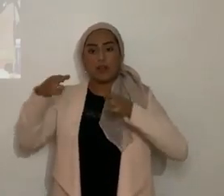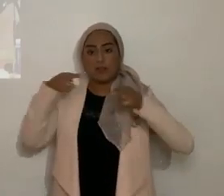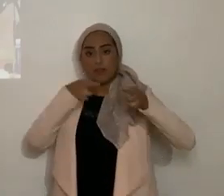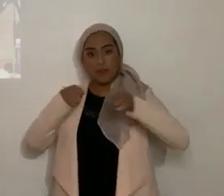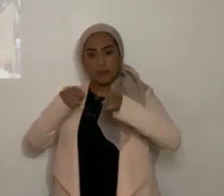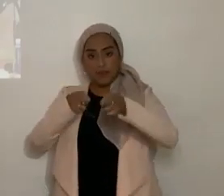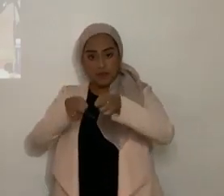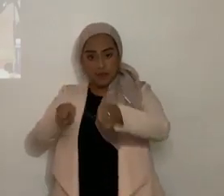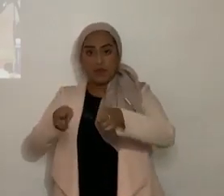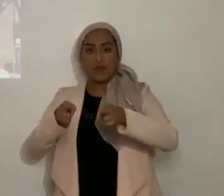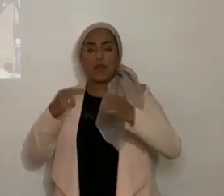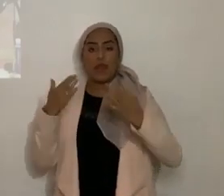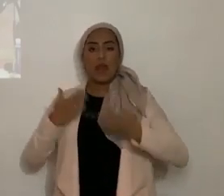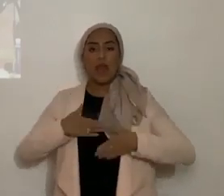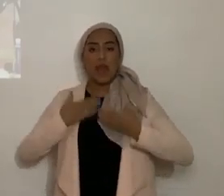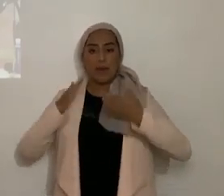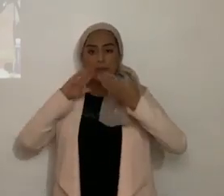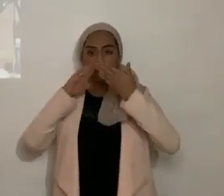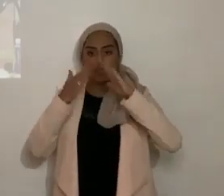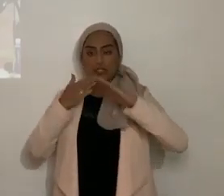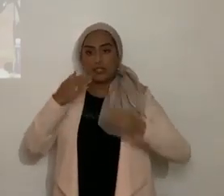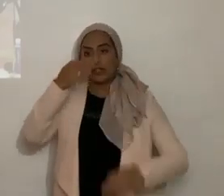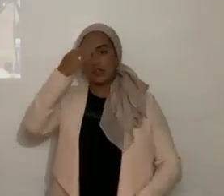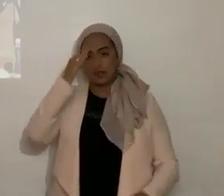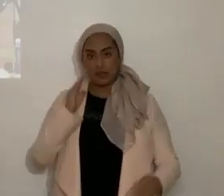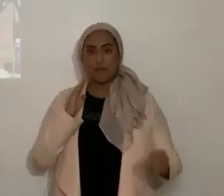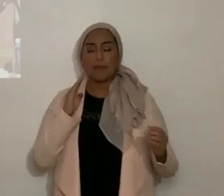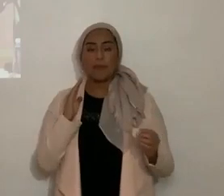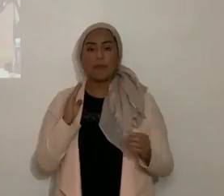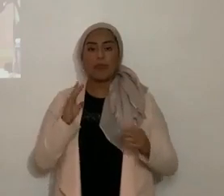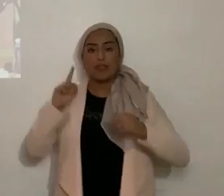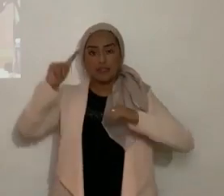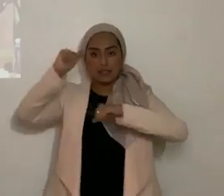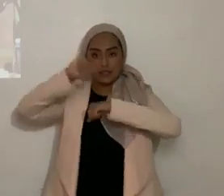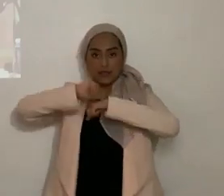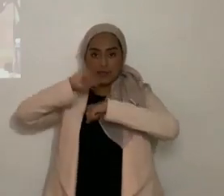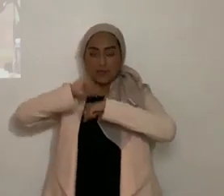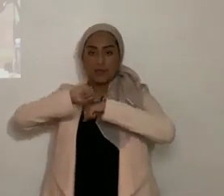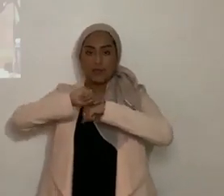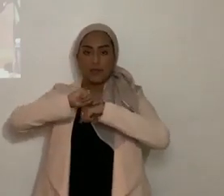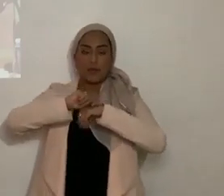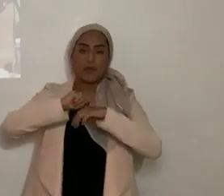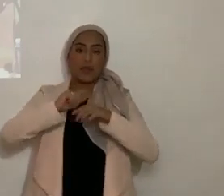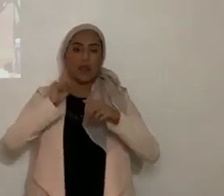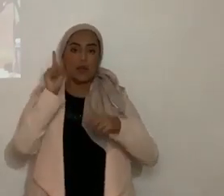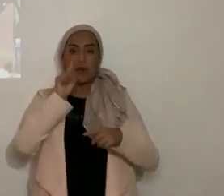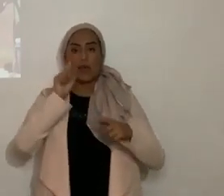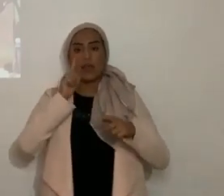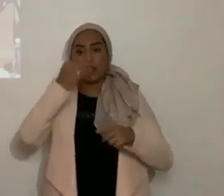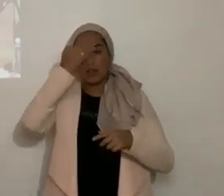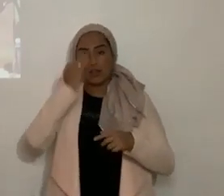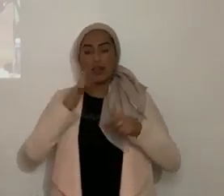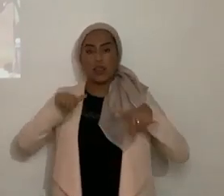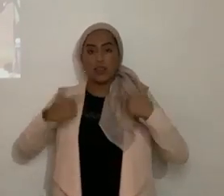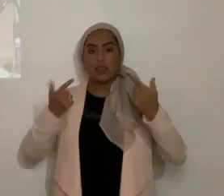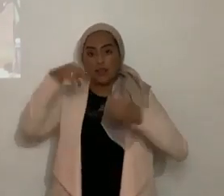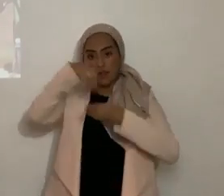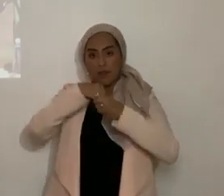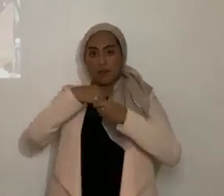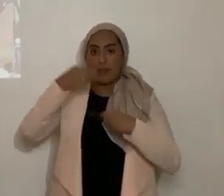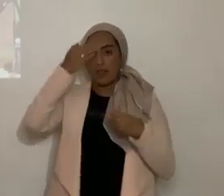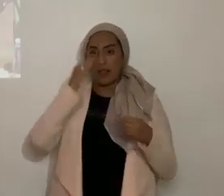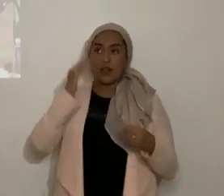y sus corrientes alegran la ciudad de Elohim, el Mishkan, de las moradas del Altísimo.